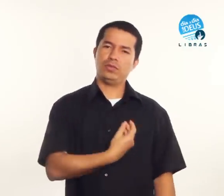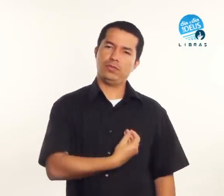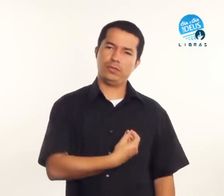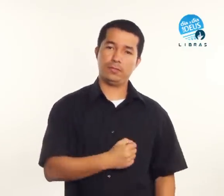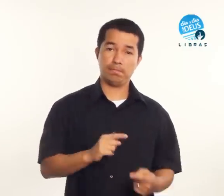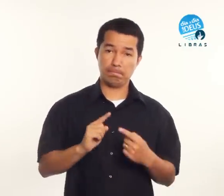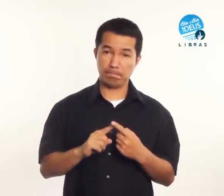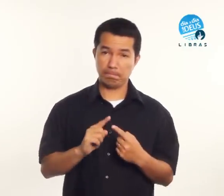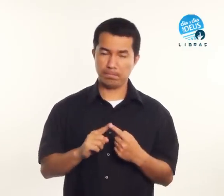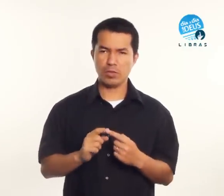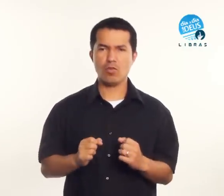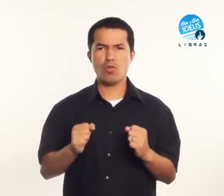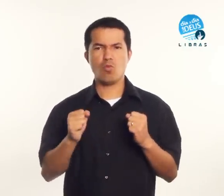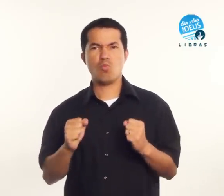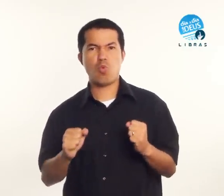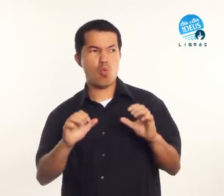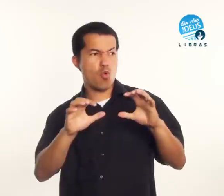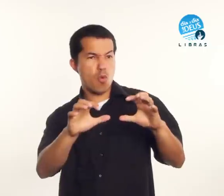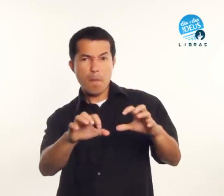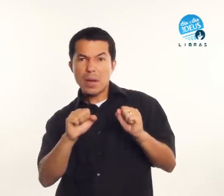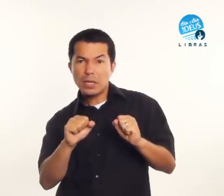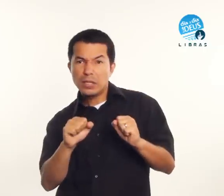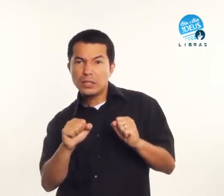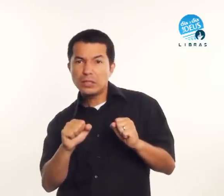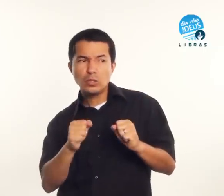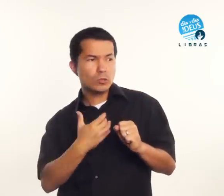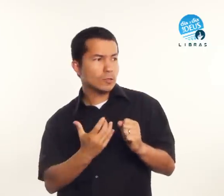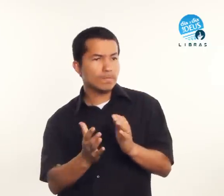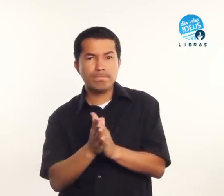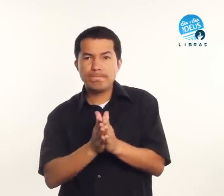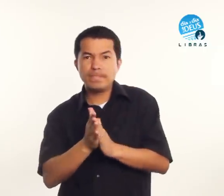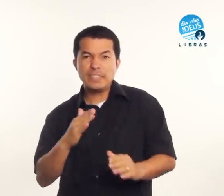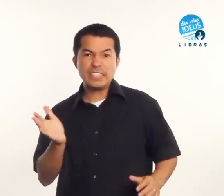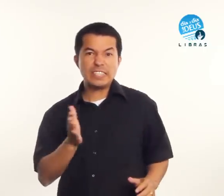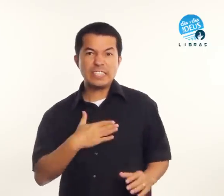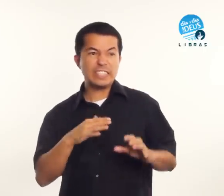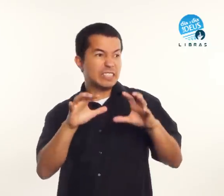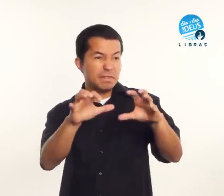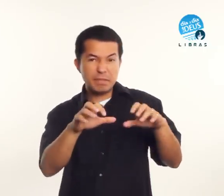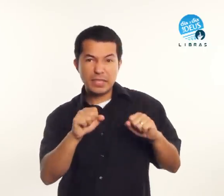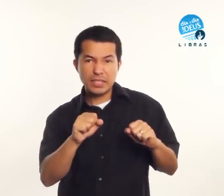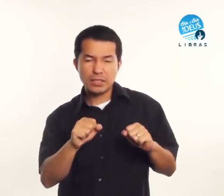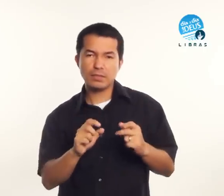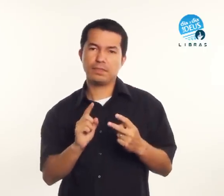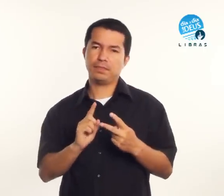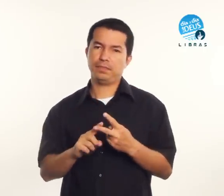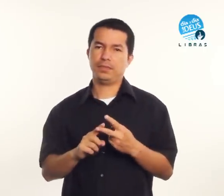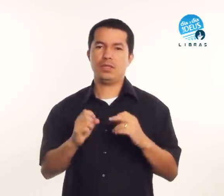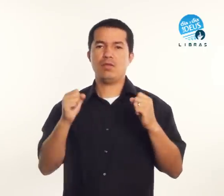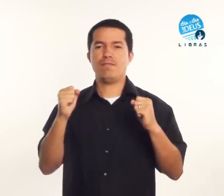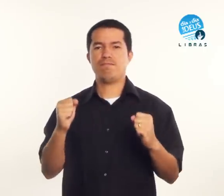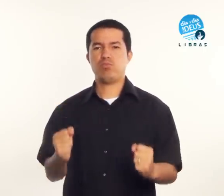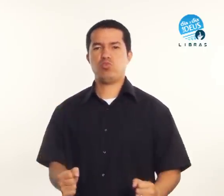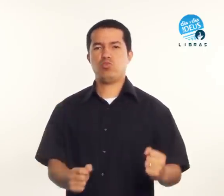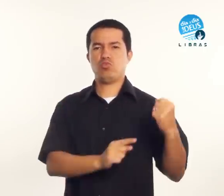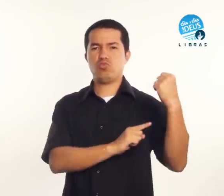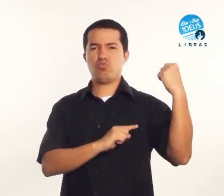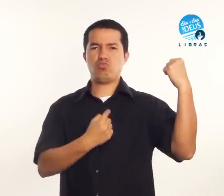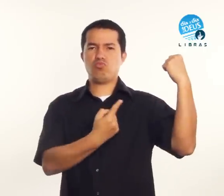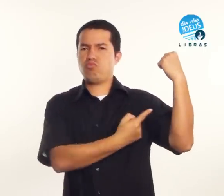o desejo de posse, o desejo de poder e o desejo de prazer. Essas são as 3 ferramentas